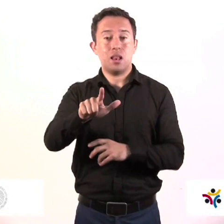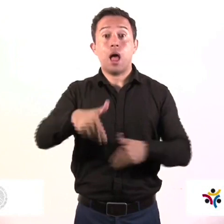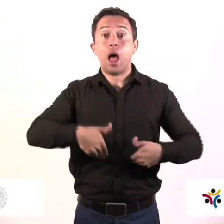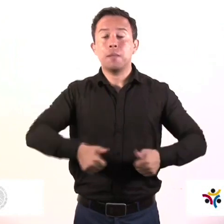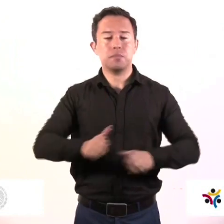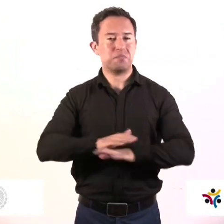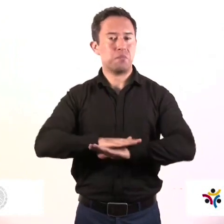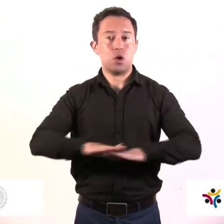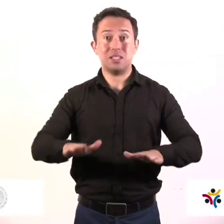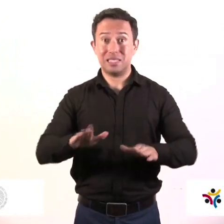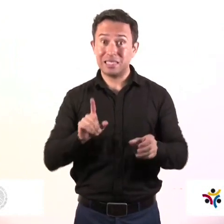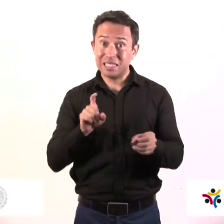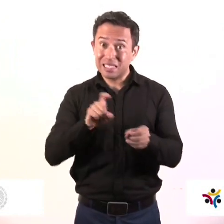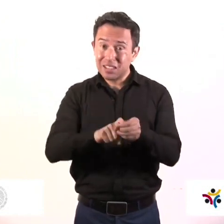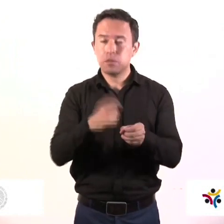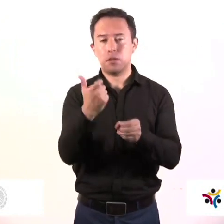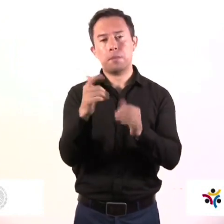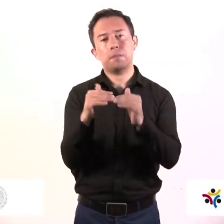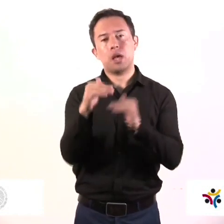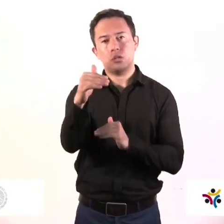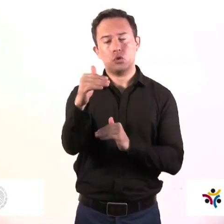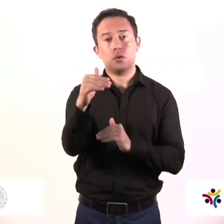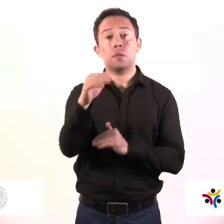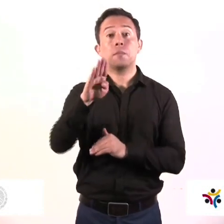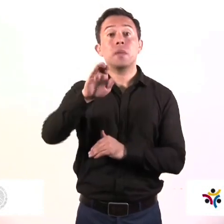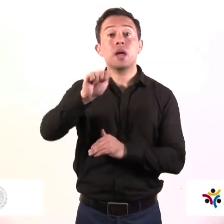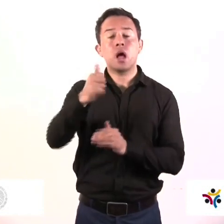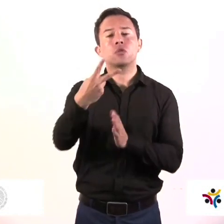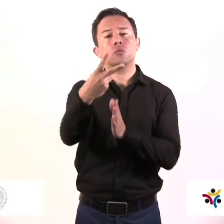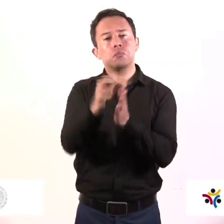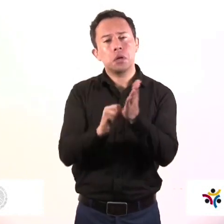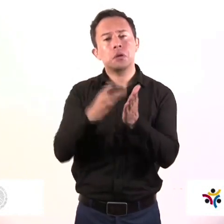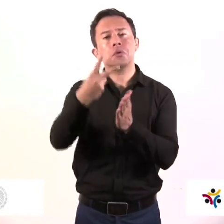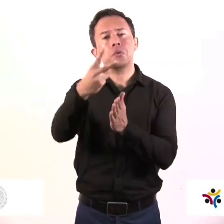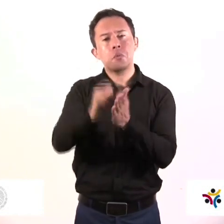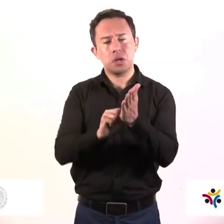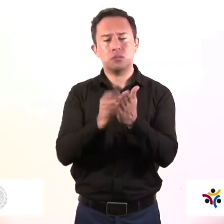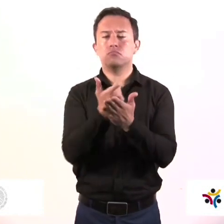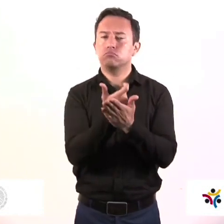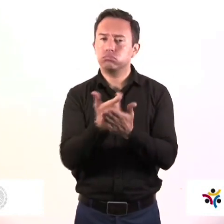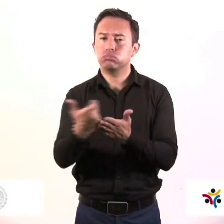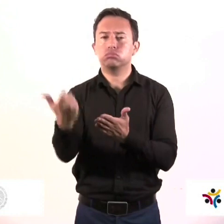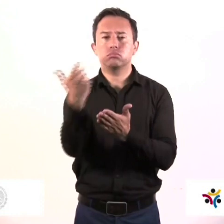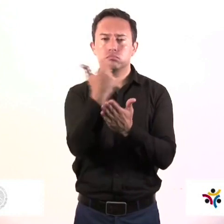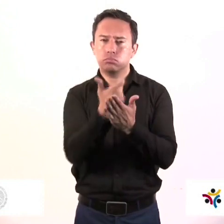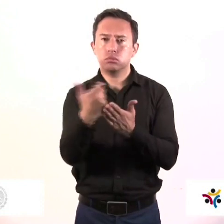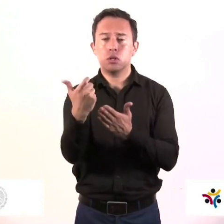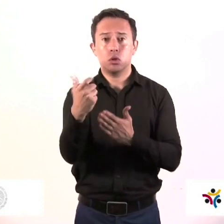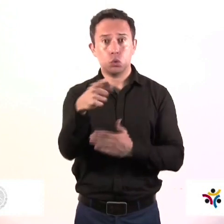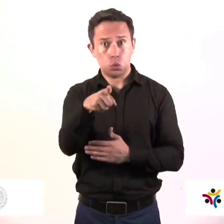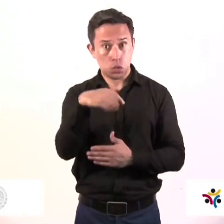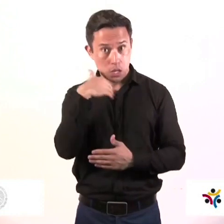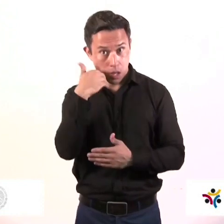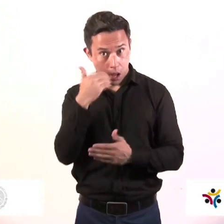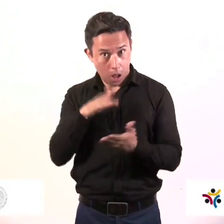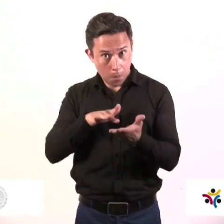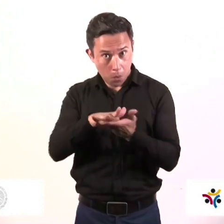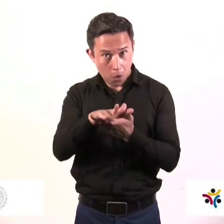reúnen la condición para recibirlos. Para más información, en la Coordinación Nacional del Programa Oportunidades,